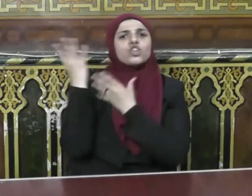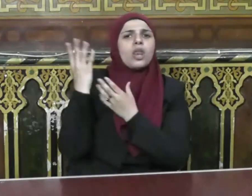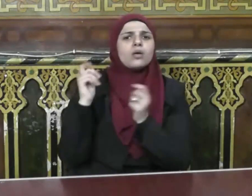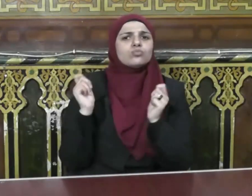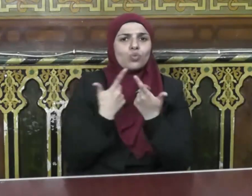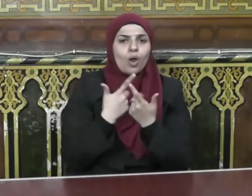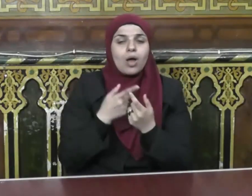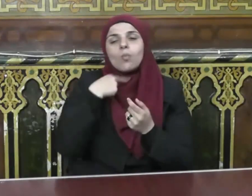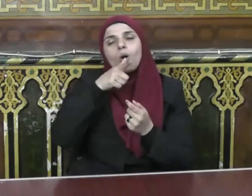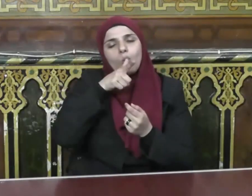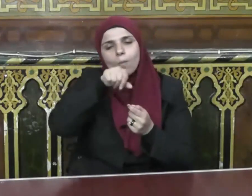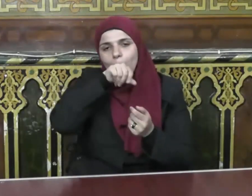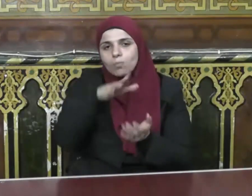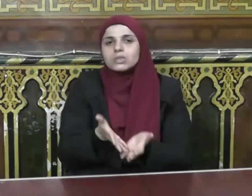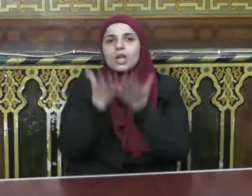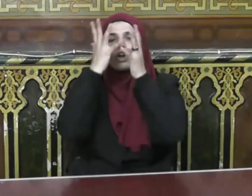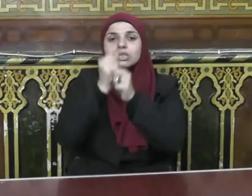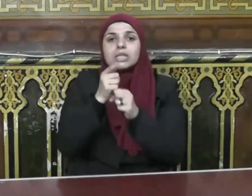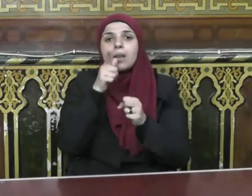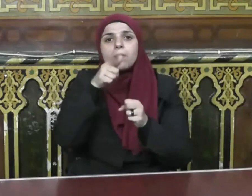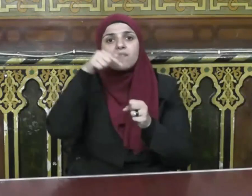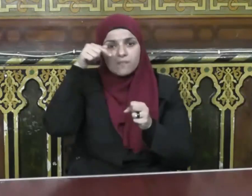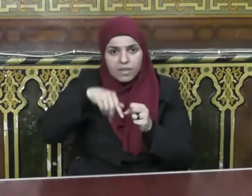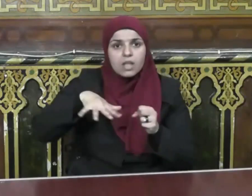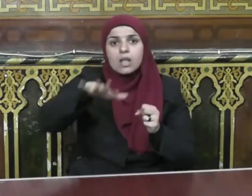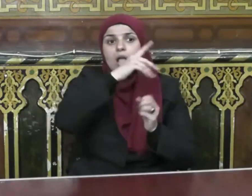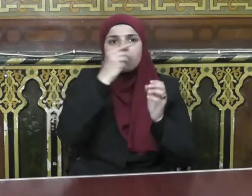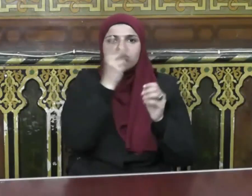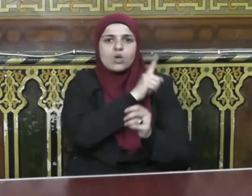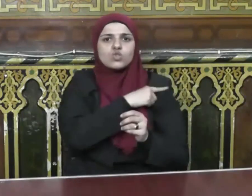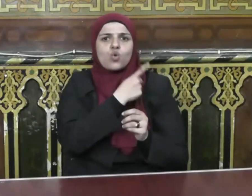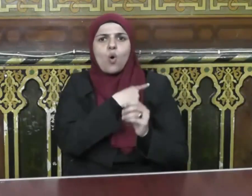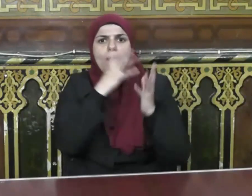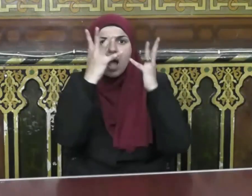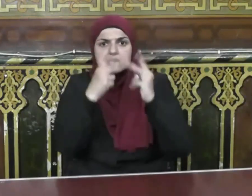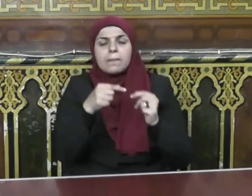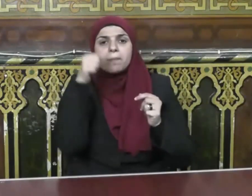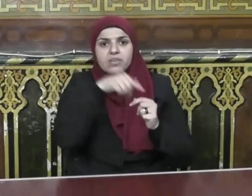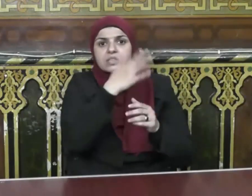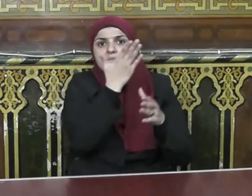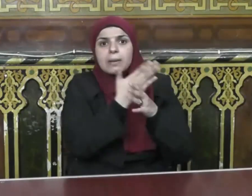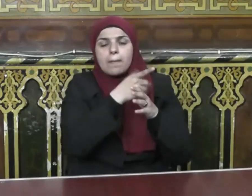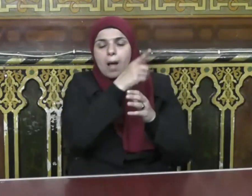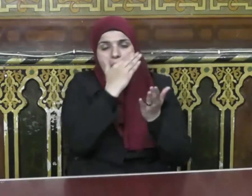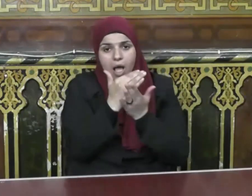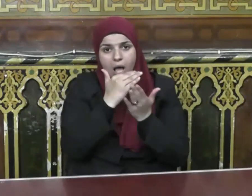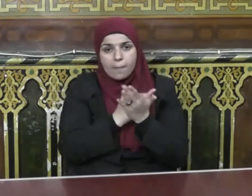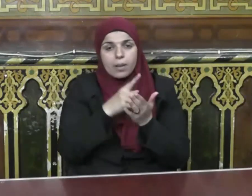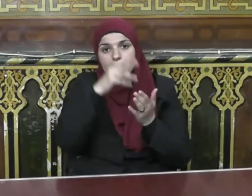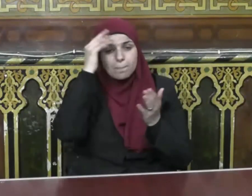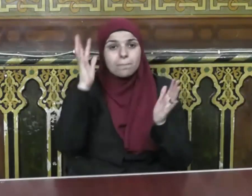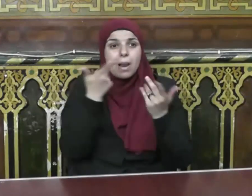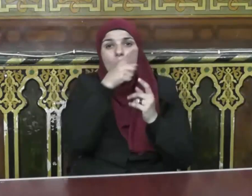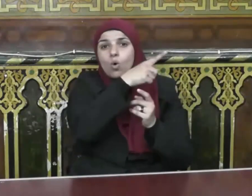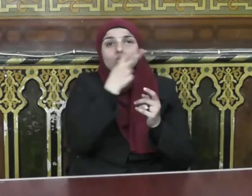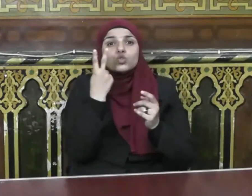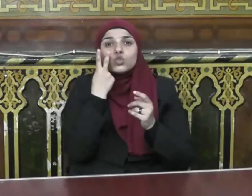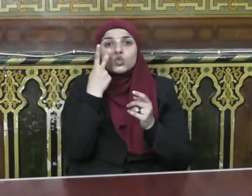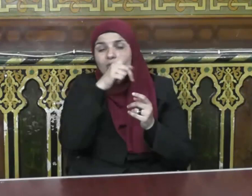ويقول صلى الله عليه وسلم: حوسب رجل ممن كان قبلكم فلم يوجد له من الخير